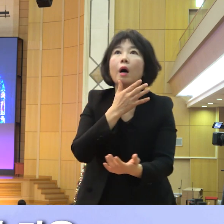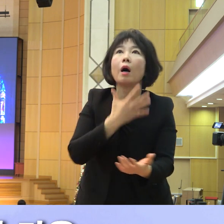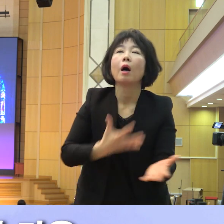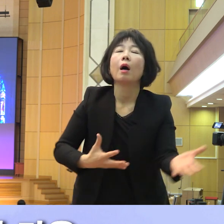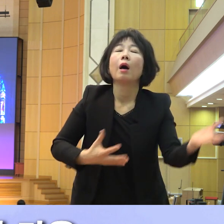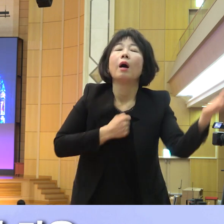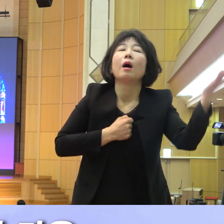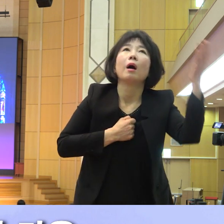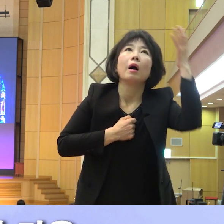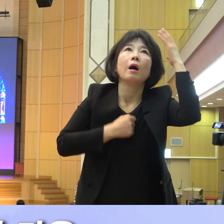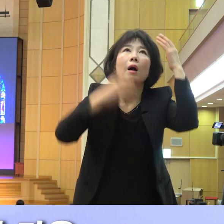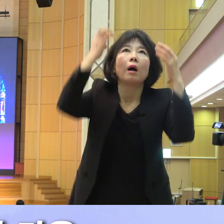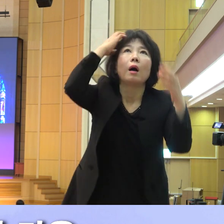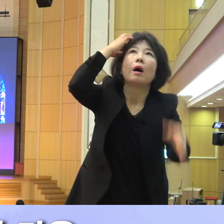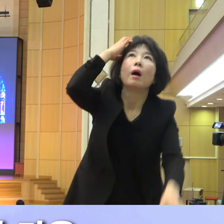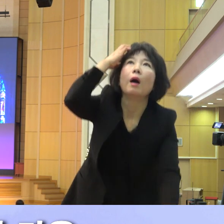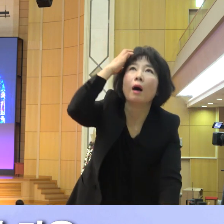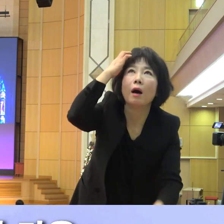없습니다.